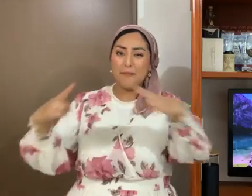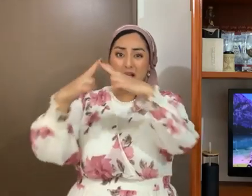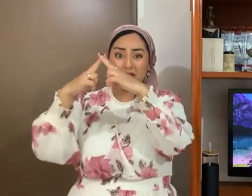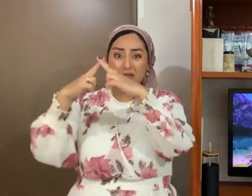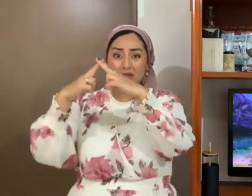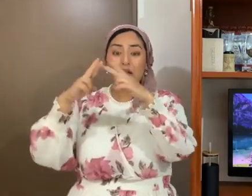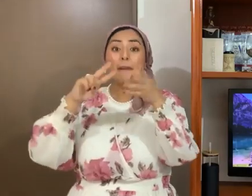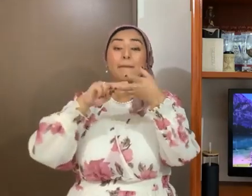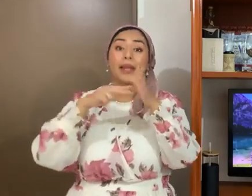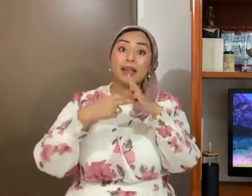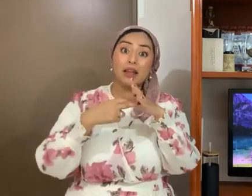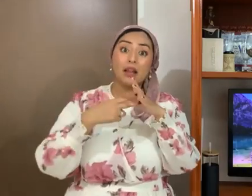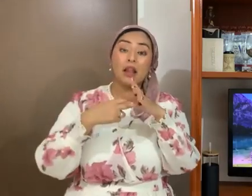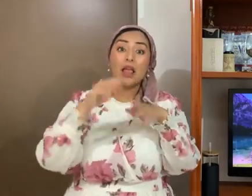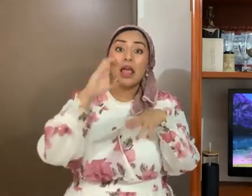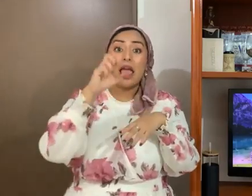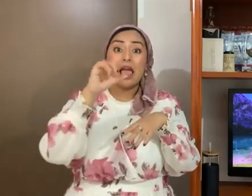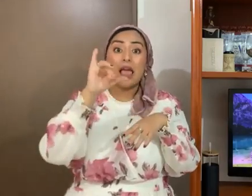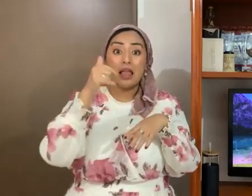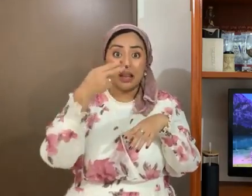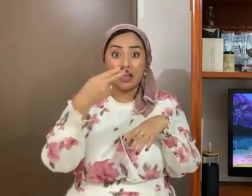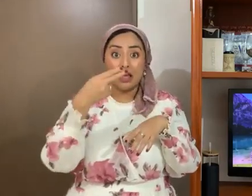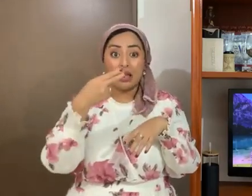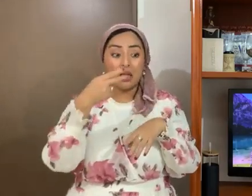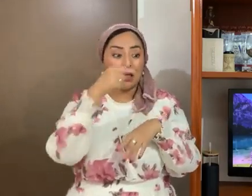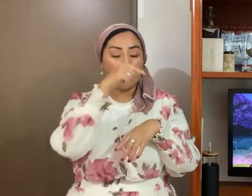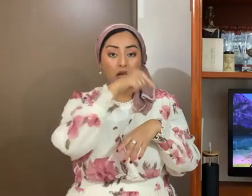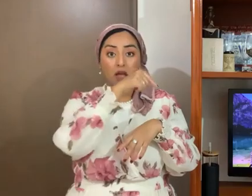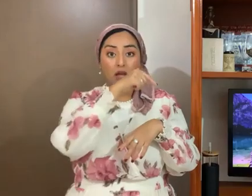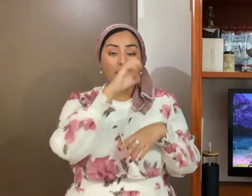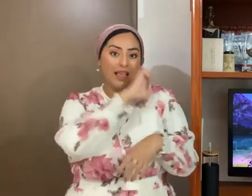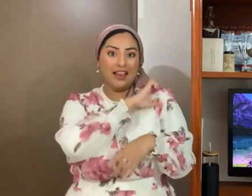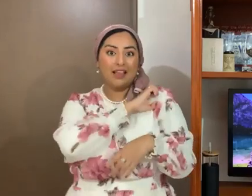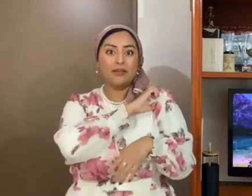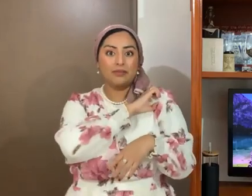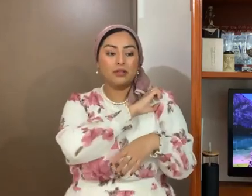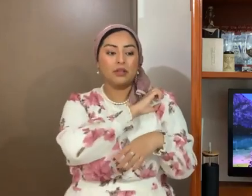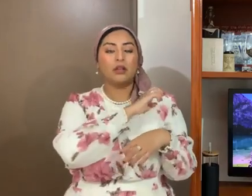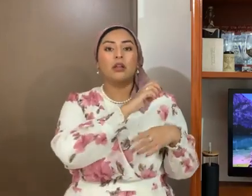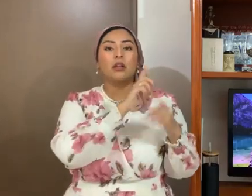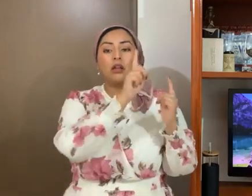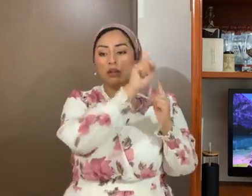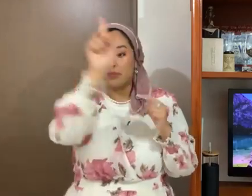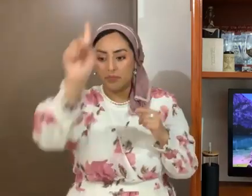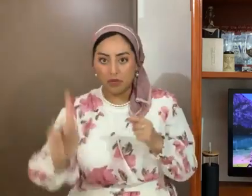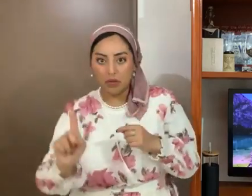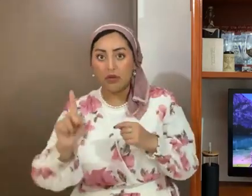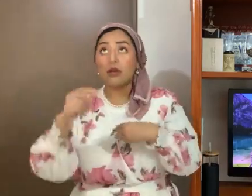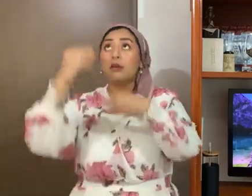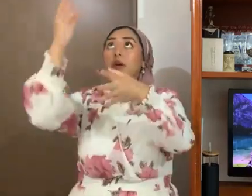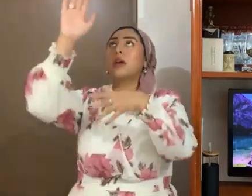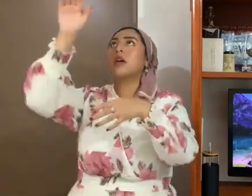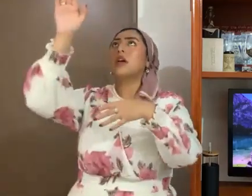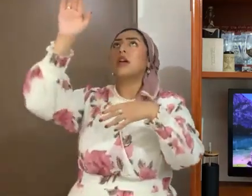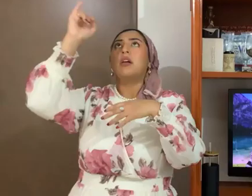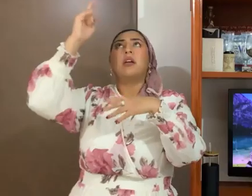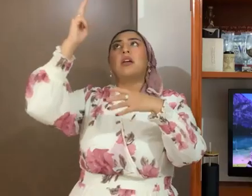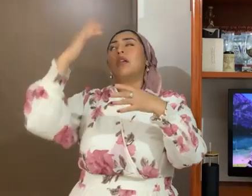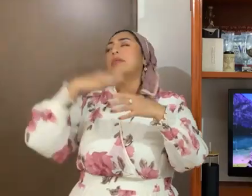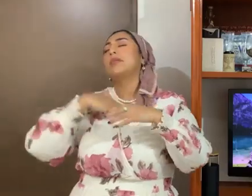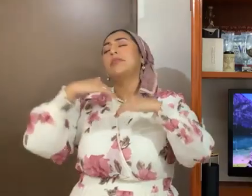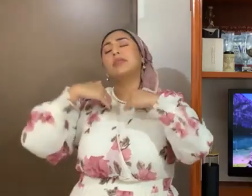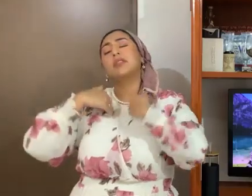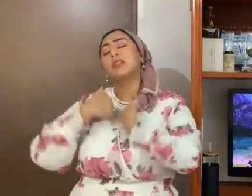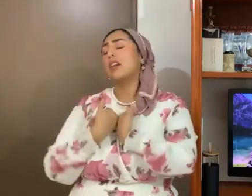Elohim. Es decir, Elías se apartó y habló con el Eterno, le manifestó su sentir, dijo, Abba, ya